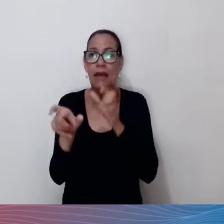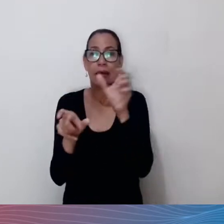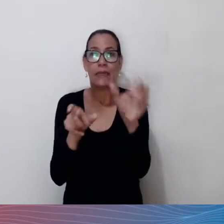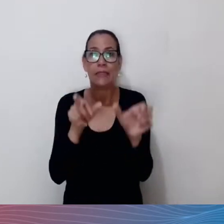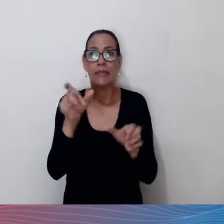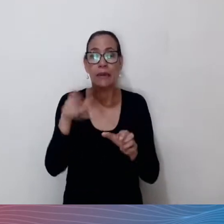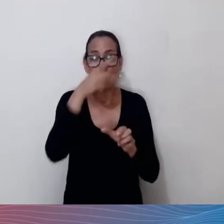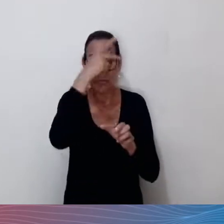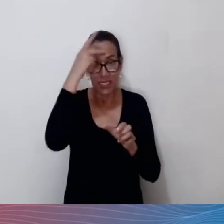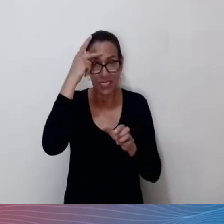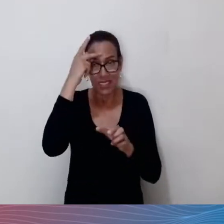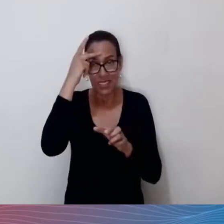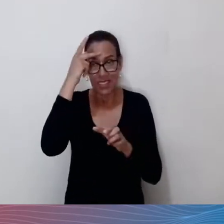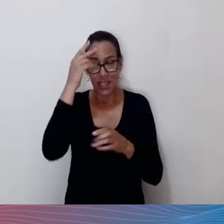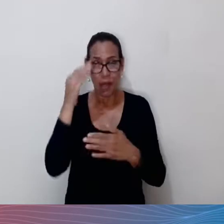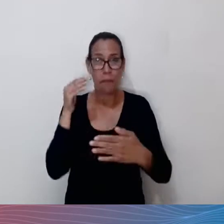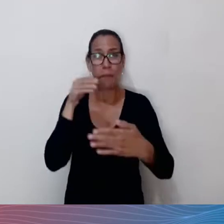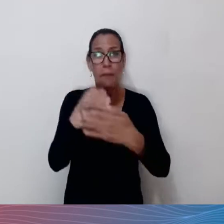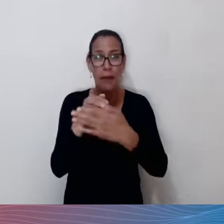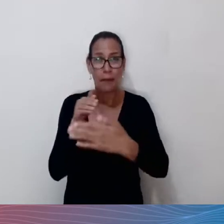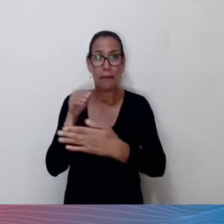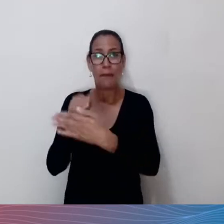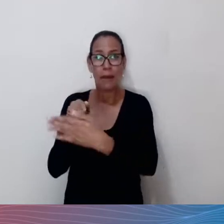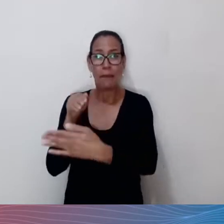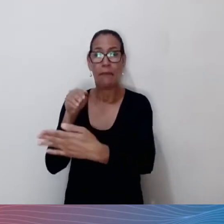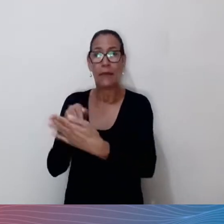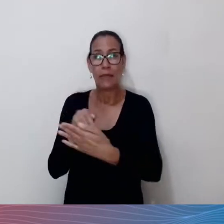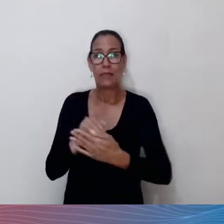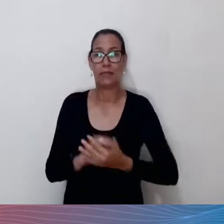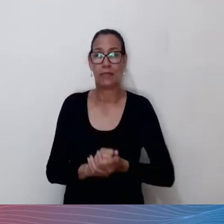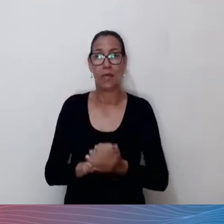que deseja ser cuidado na igreja,